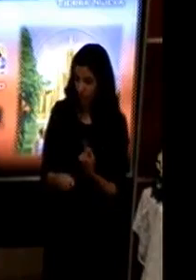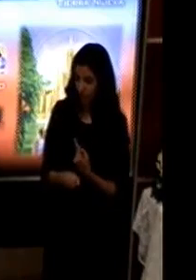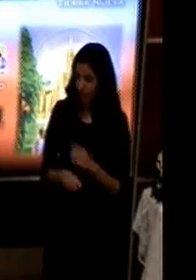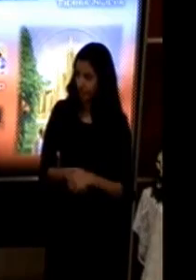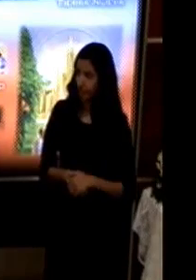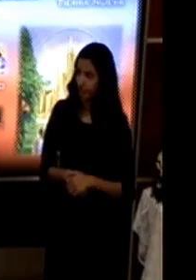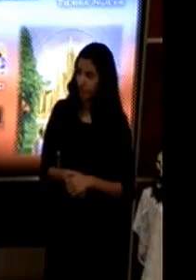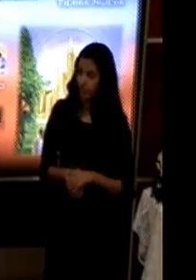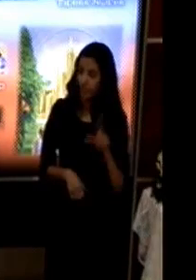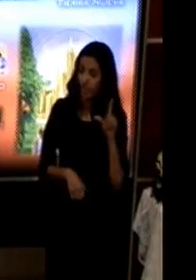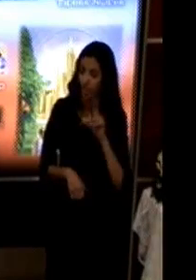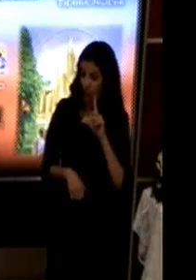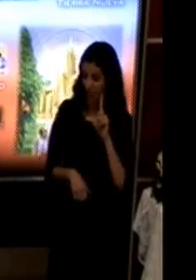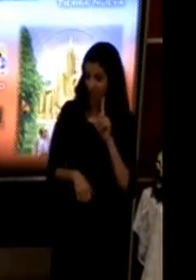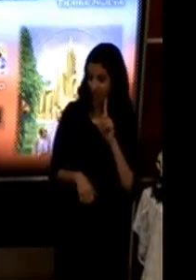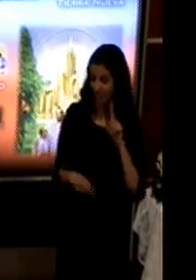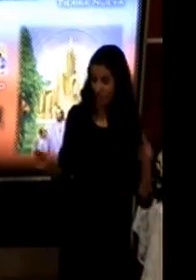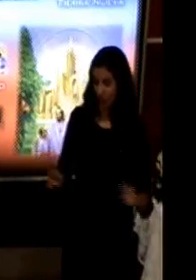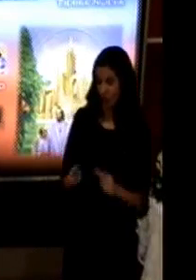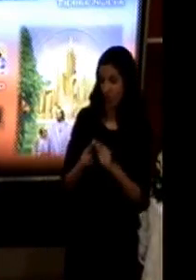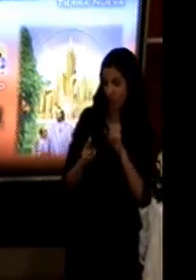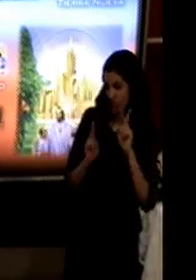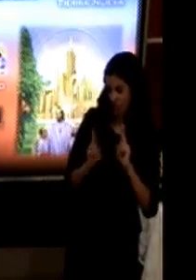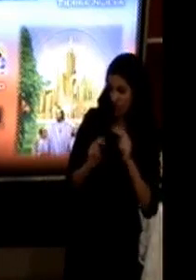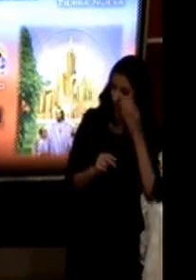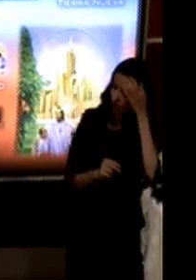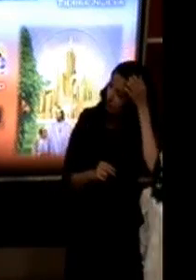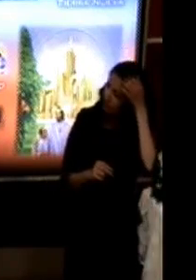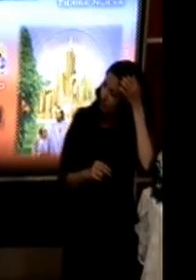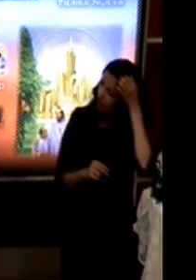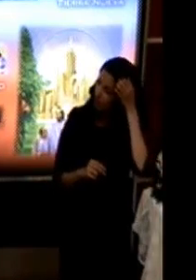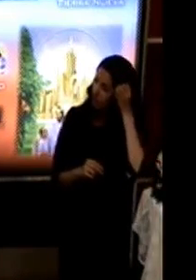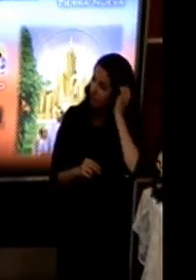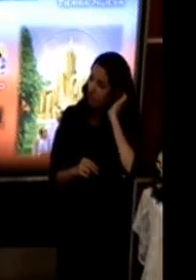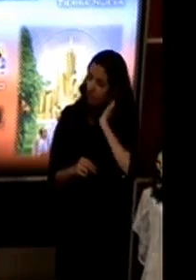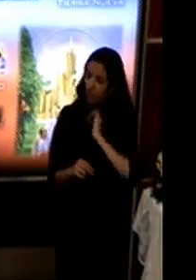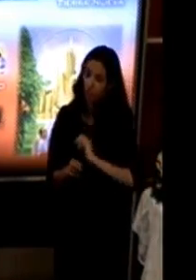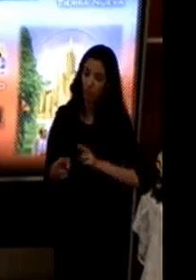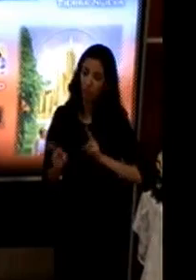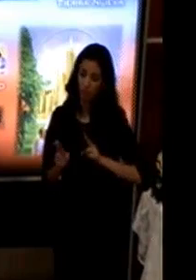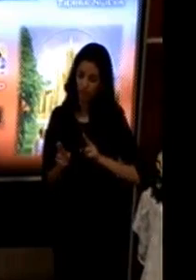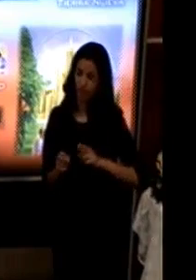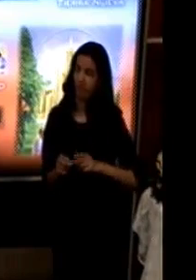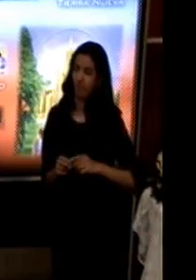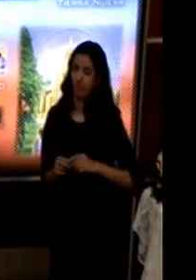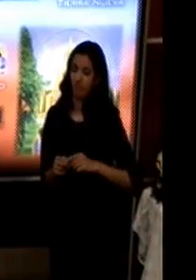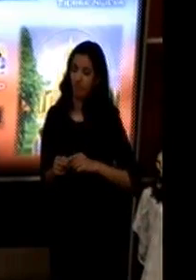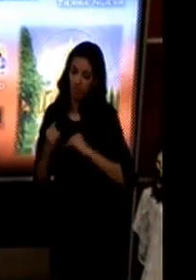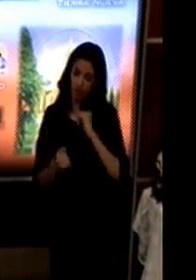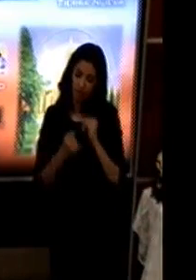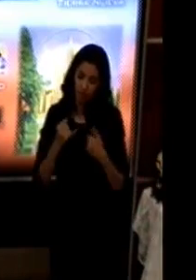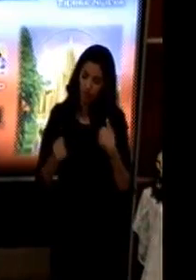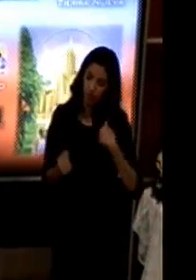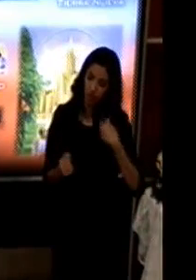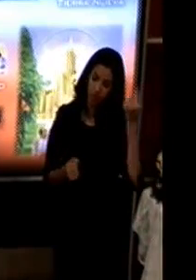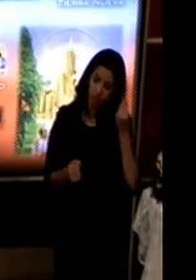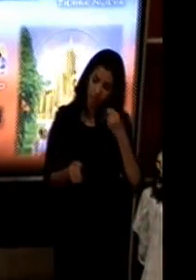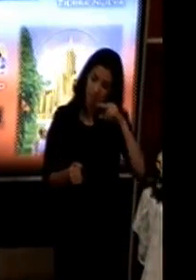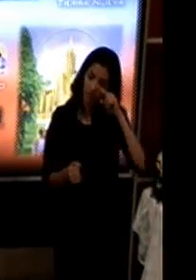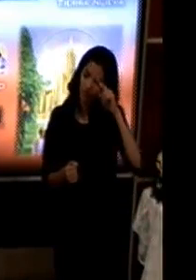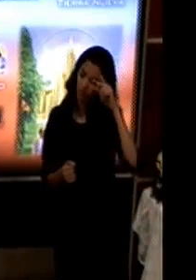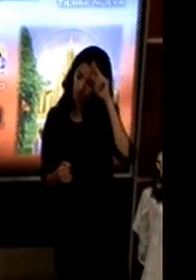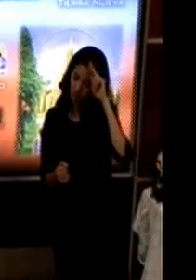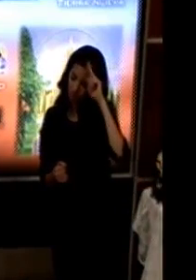ya me conocía, el lunes fui y le dije, profe, no pude venir al examen el sábado. Y el profe me